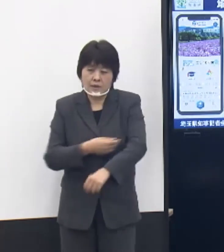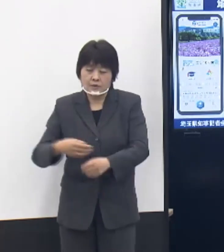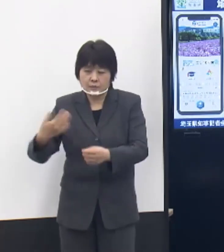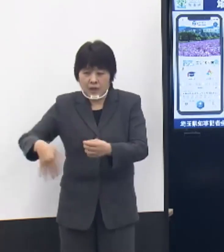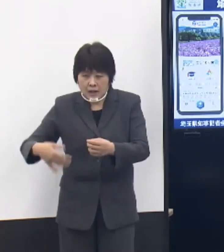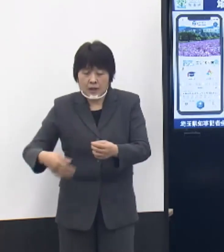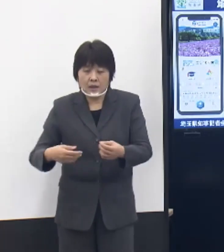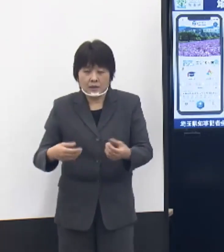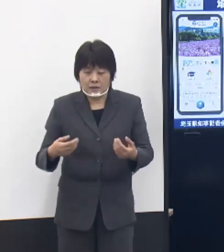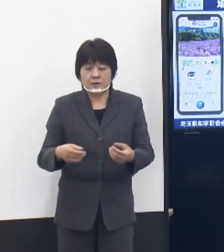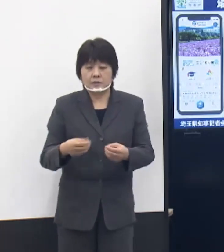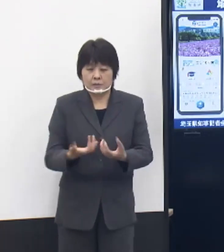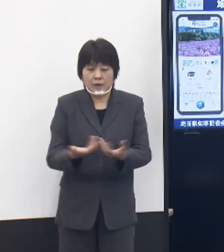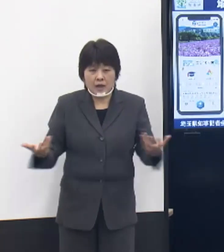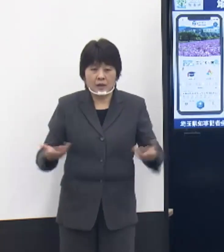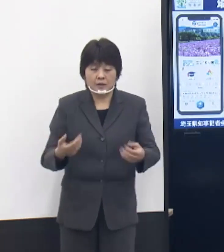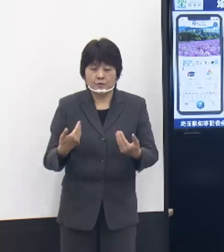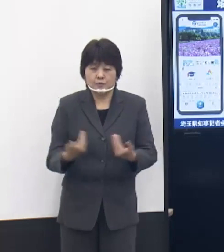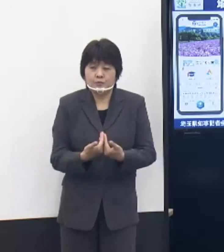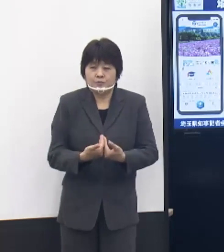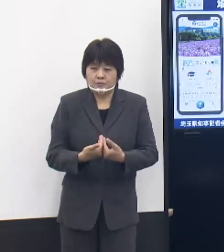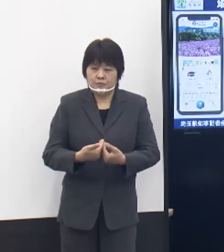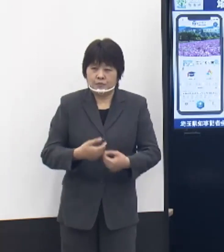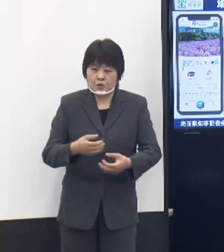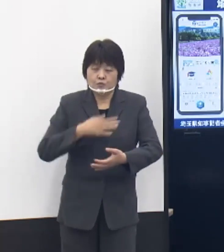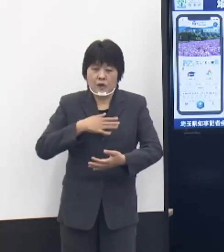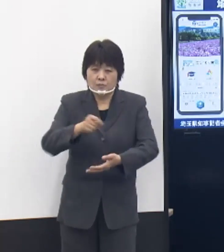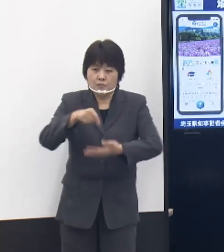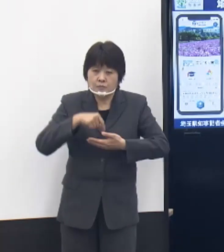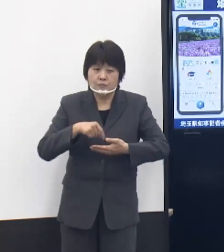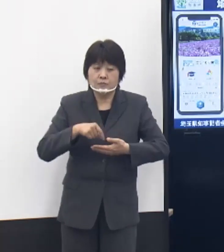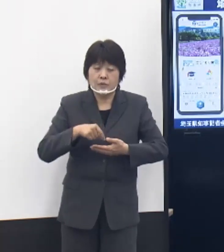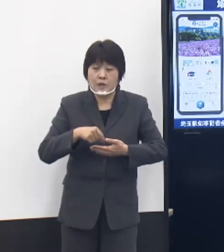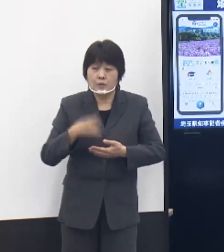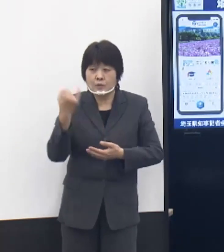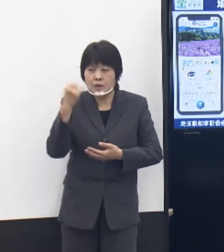いてる？現状まだないです。はい、